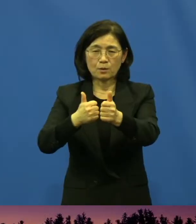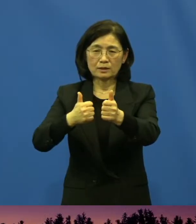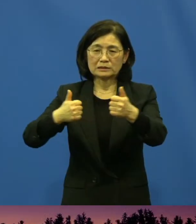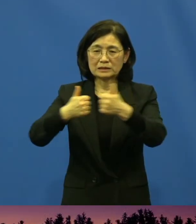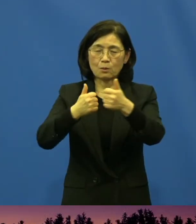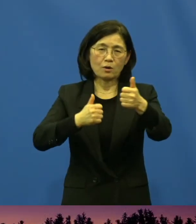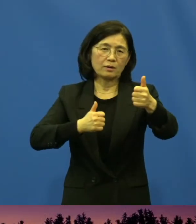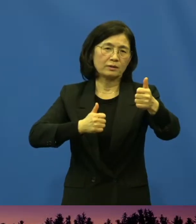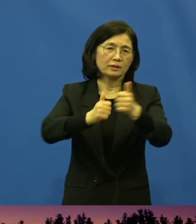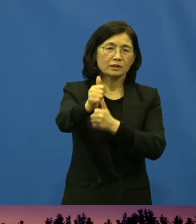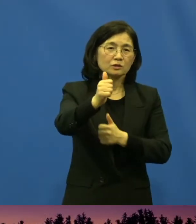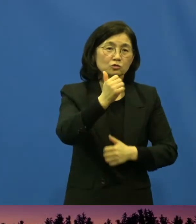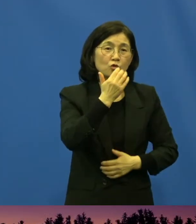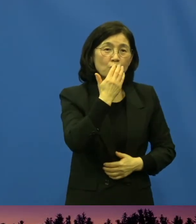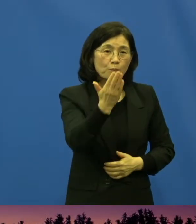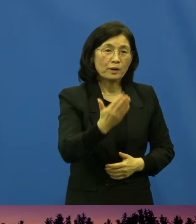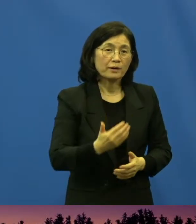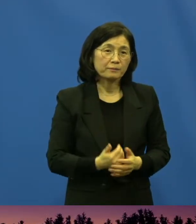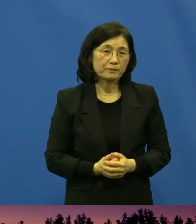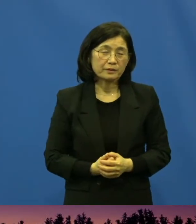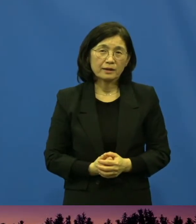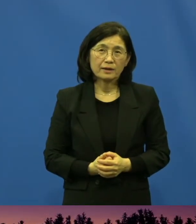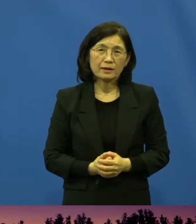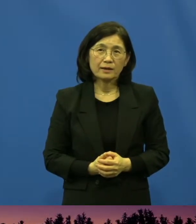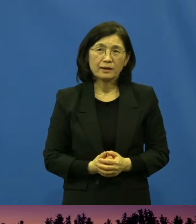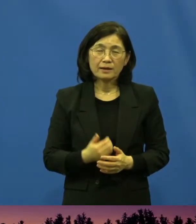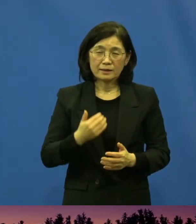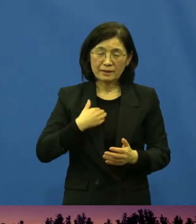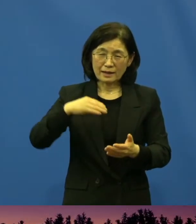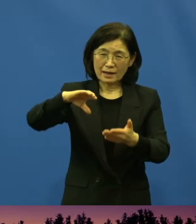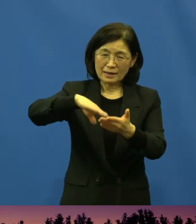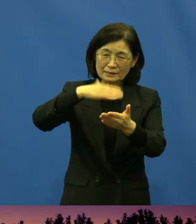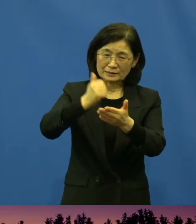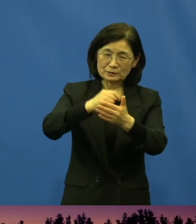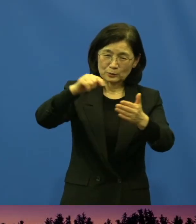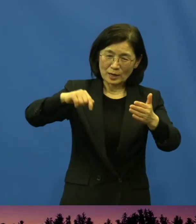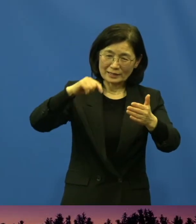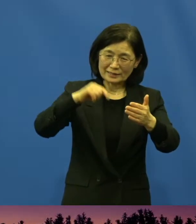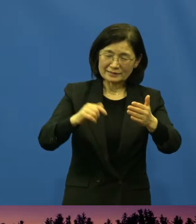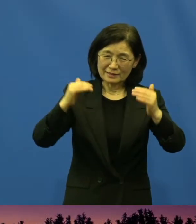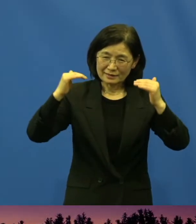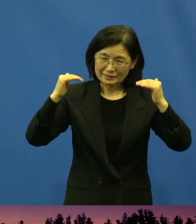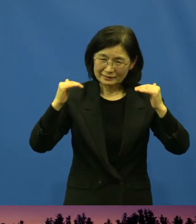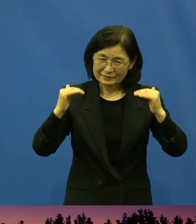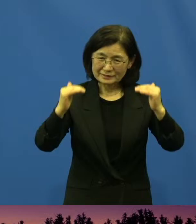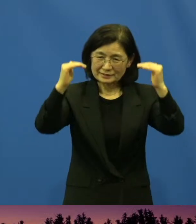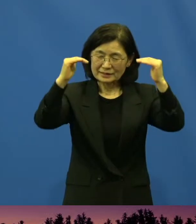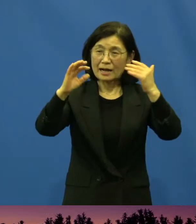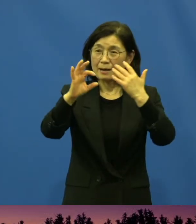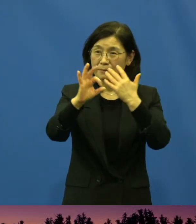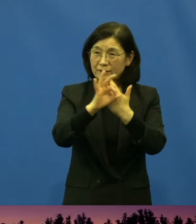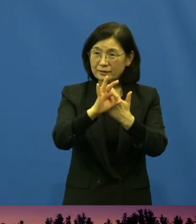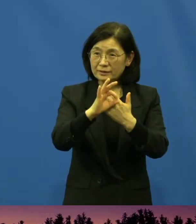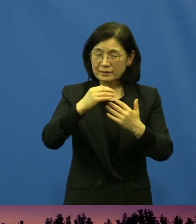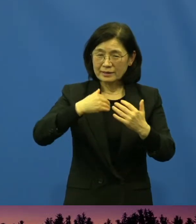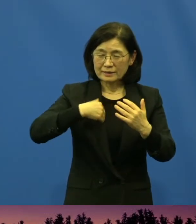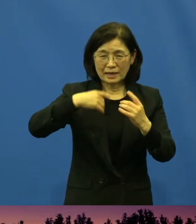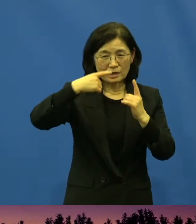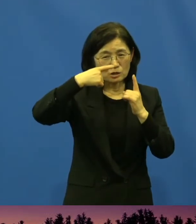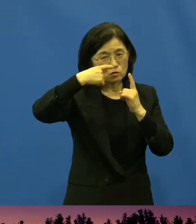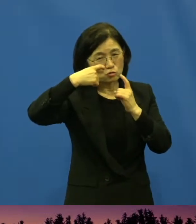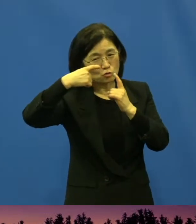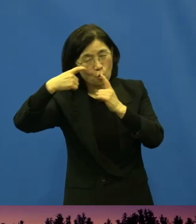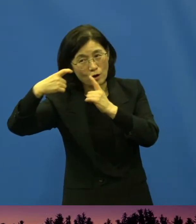어려워요. 내가 그리스도 안에 자라면 이전에 나의 유혹거리가 더 이상 유혹거리가 안 되는